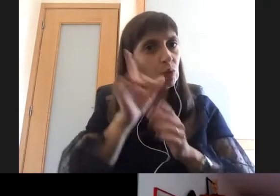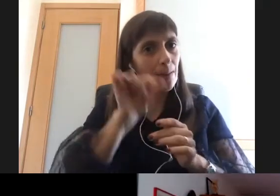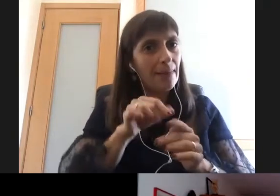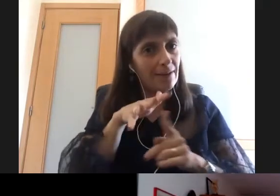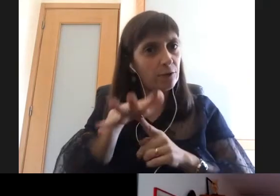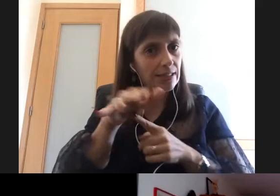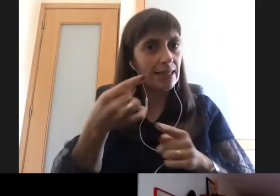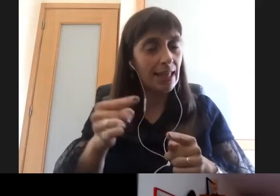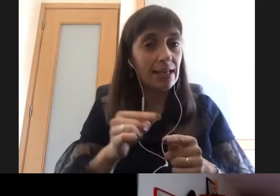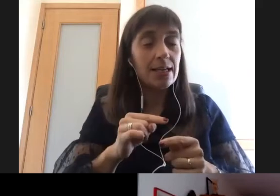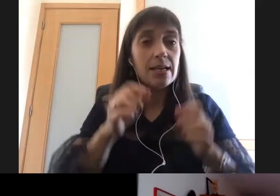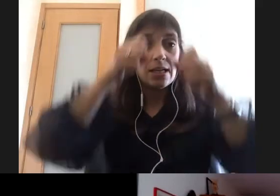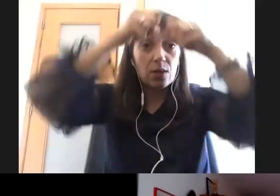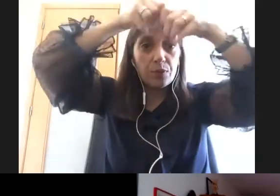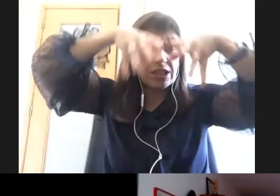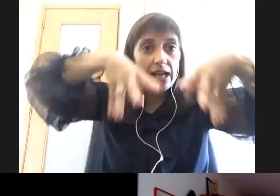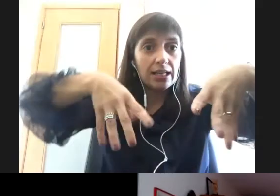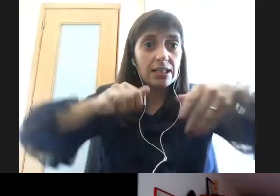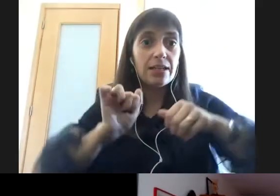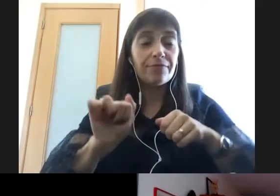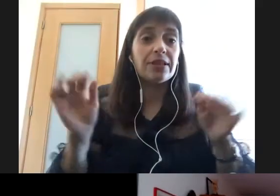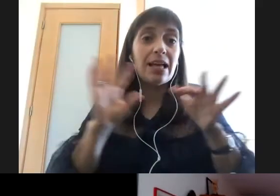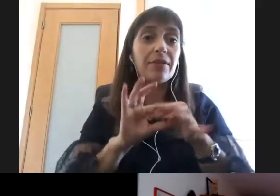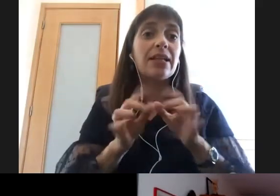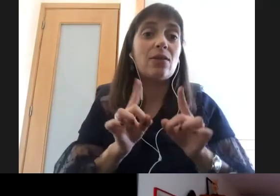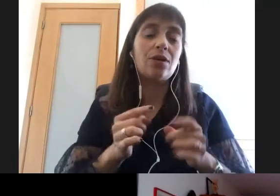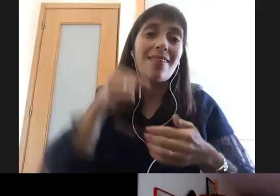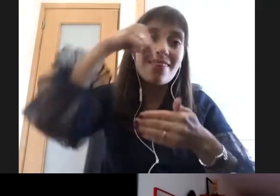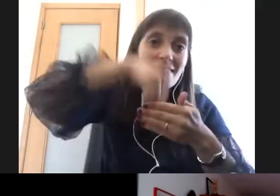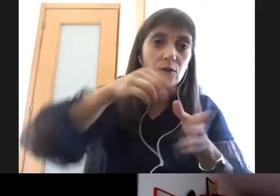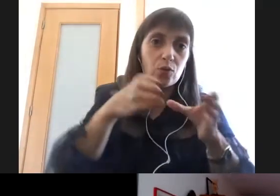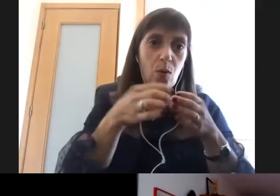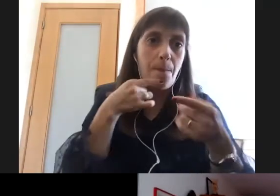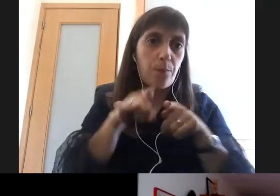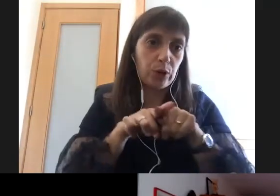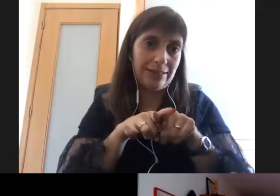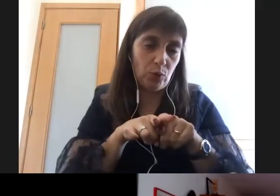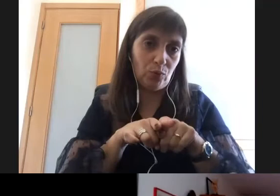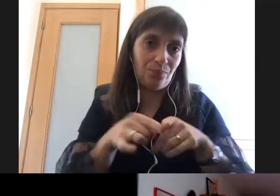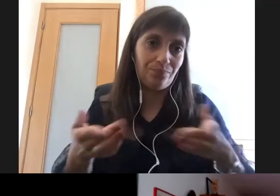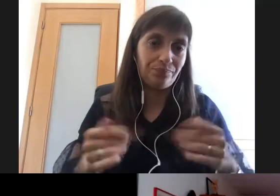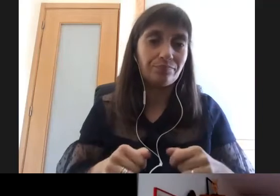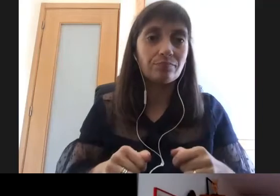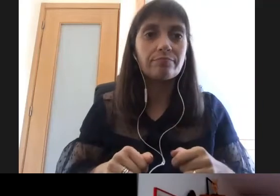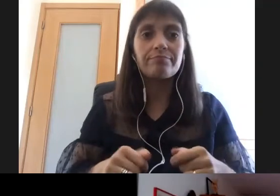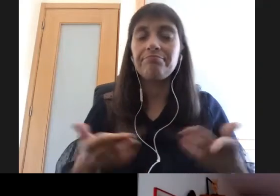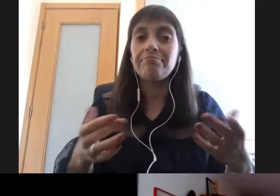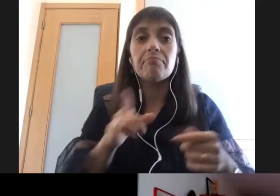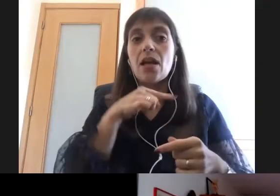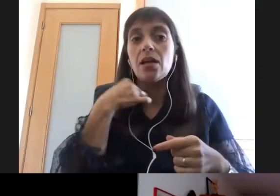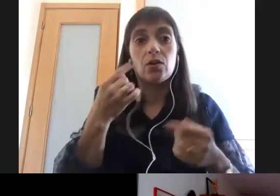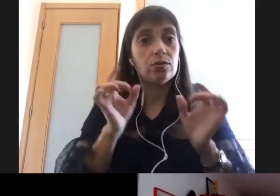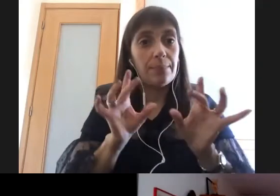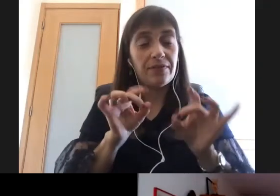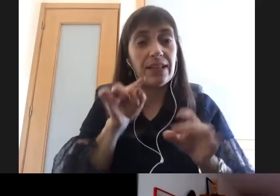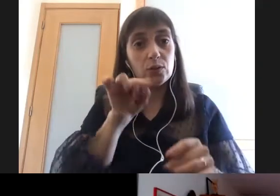a sua hierarquia seria dada pela sua hierarquia dentro do partido. É inevitável que você tenha